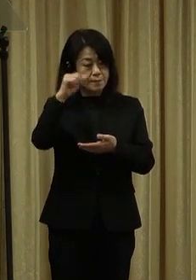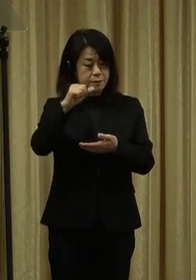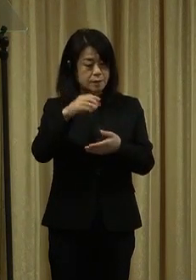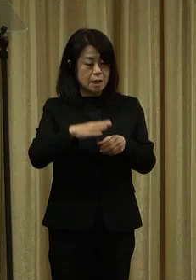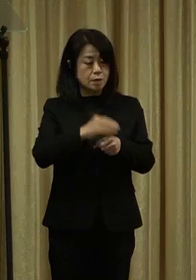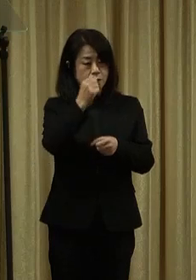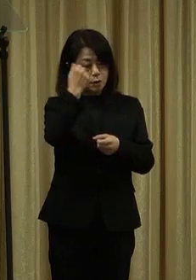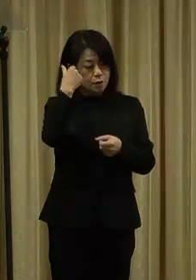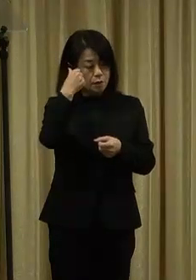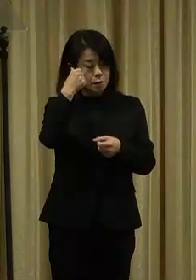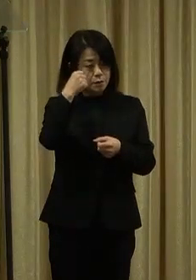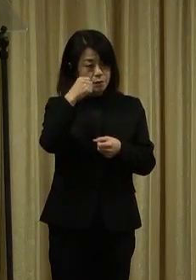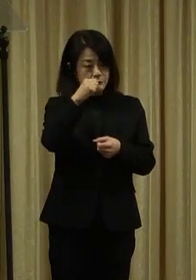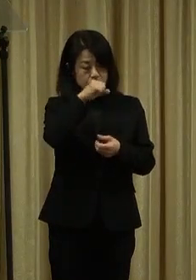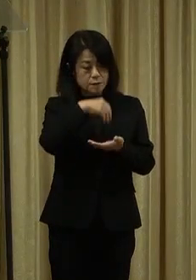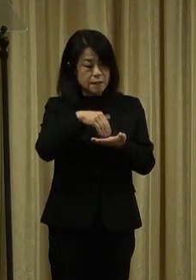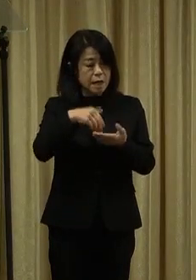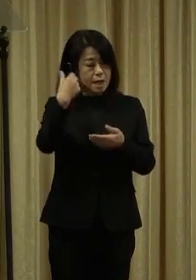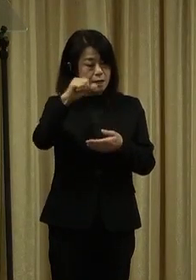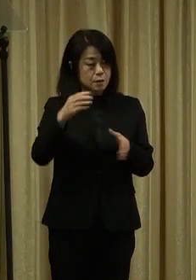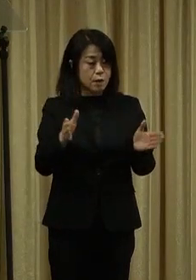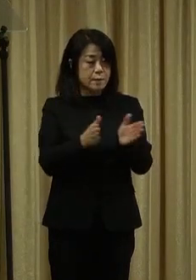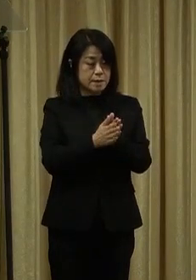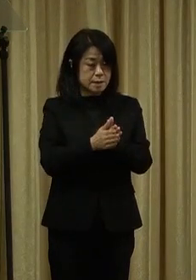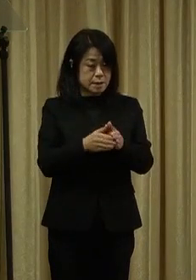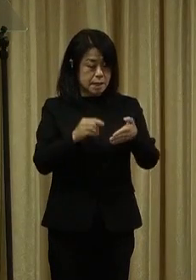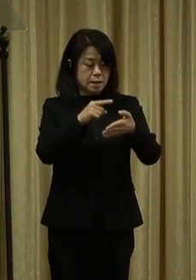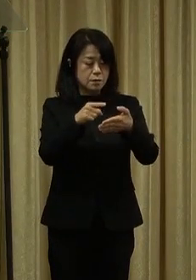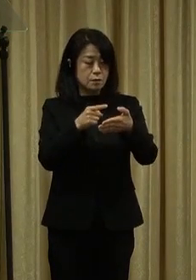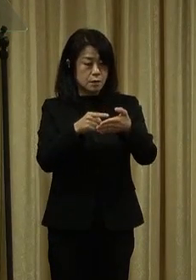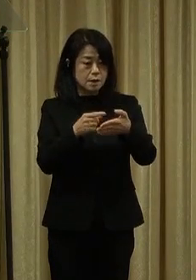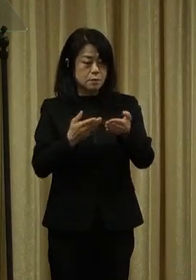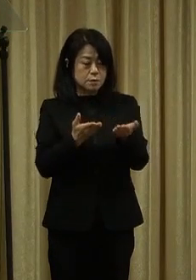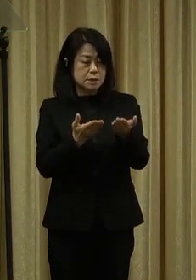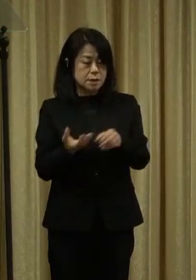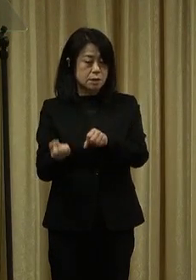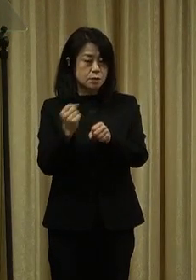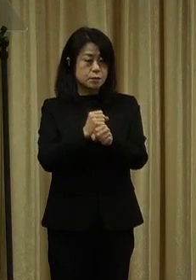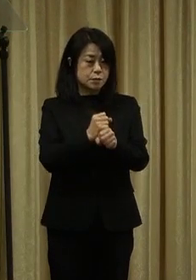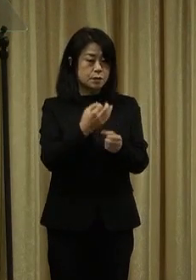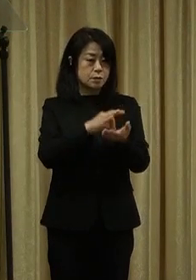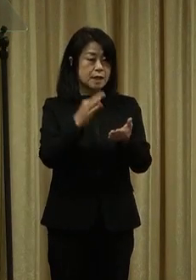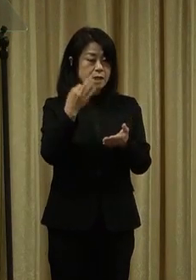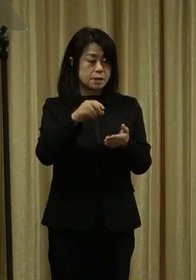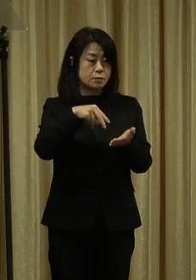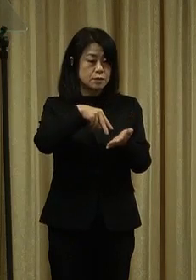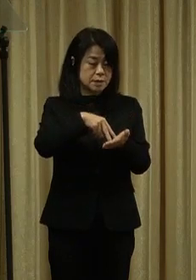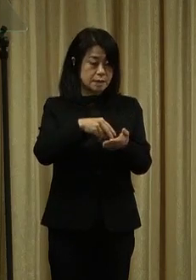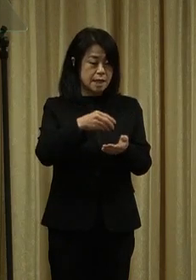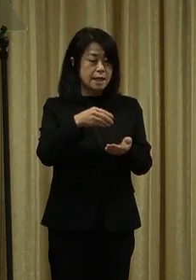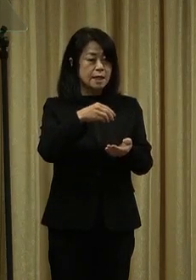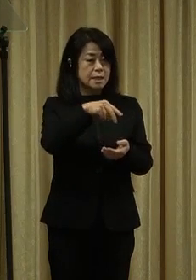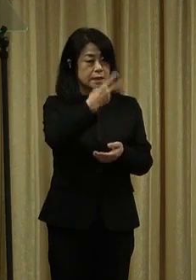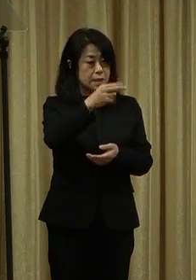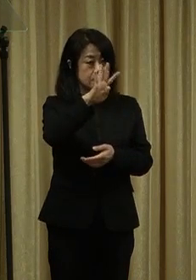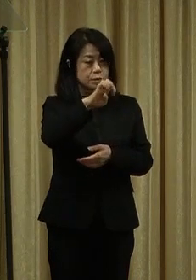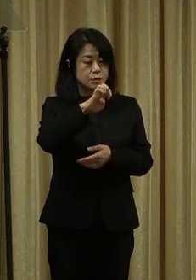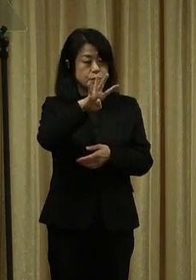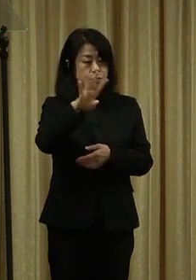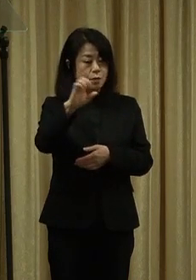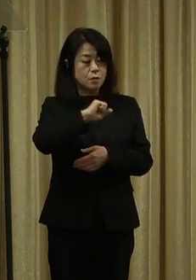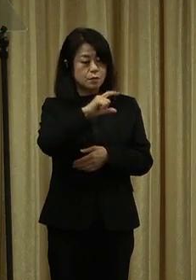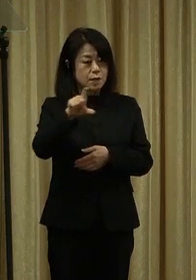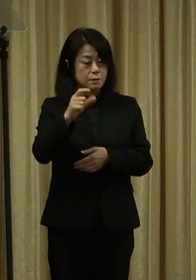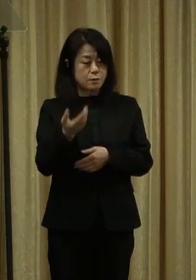案を合わせて令和6年能登半島地震からの復旧復興経費として計244億円